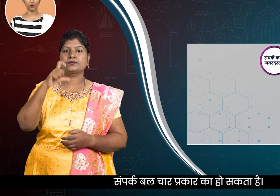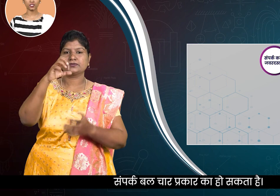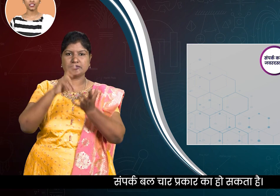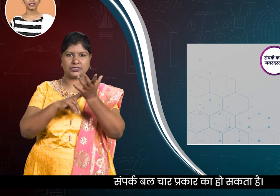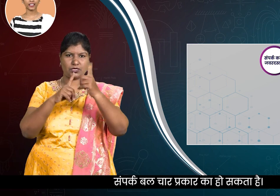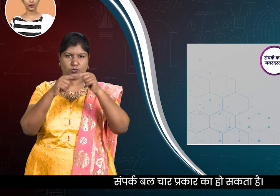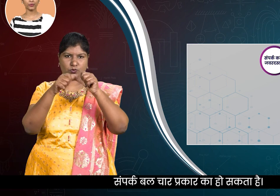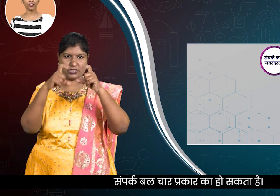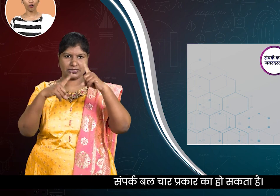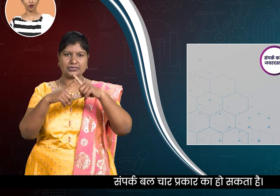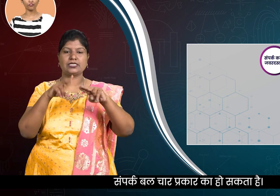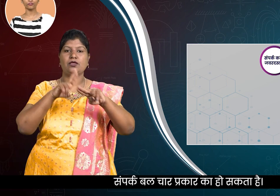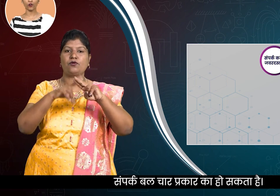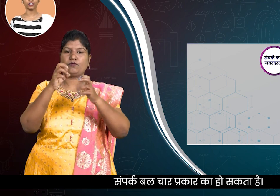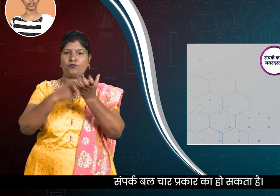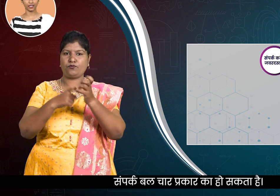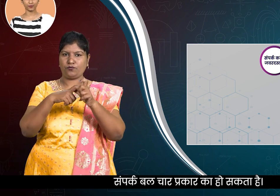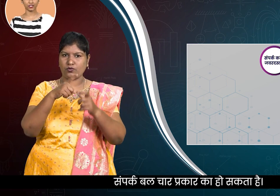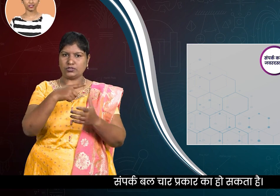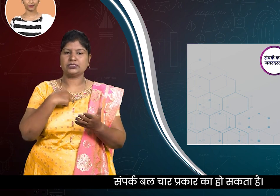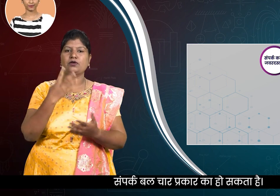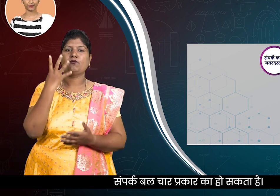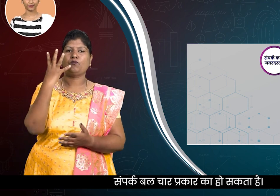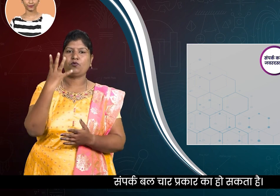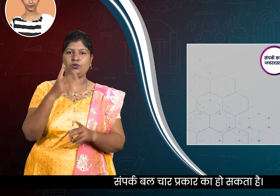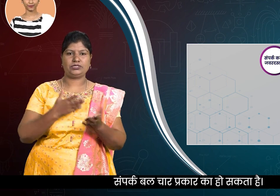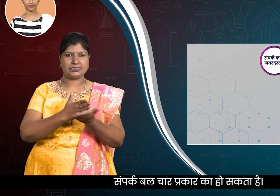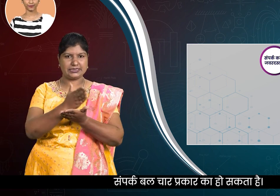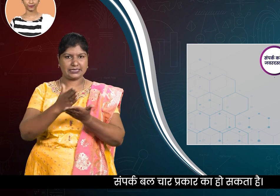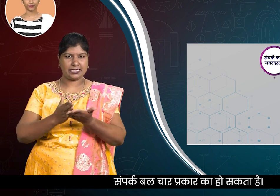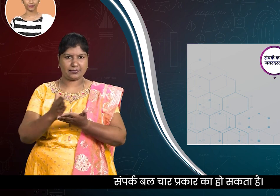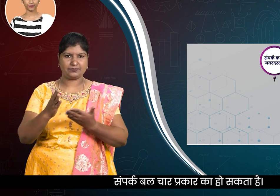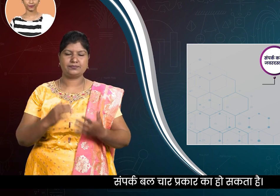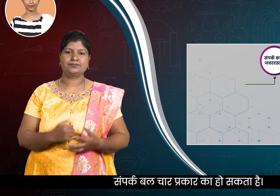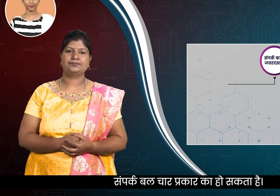संपर्क बल 4 प्रकार के होते हैं।